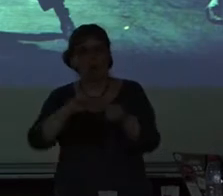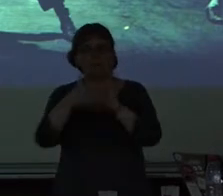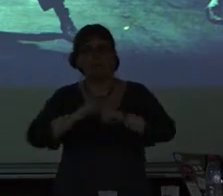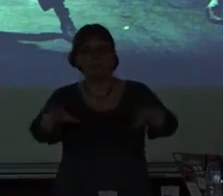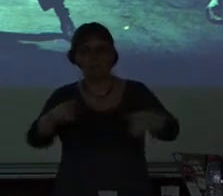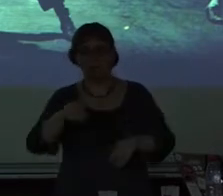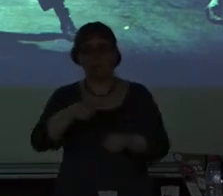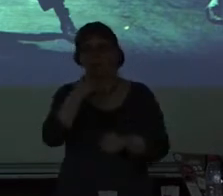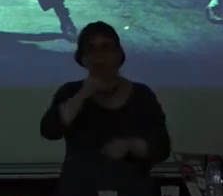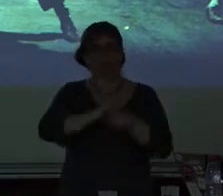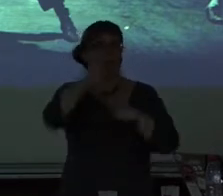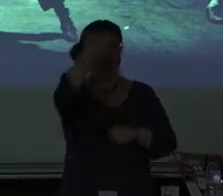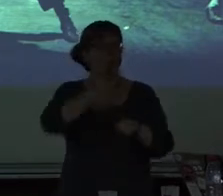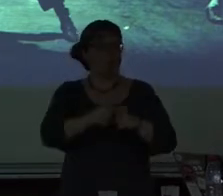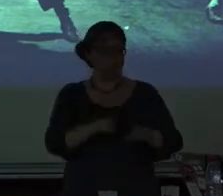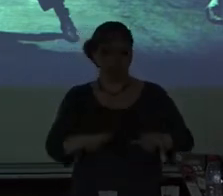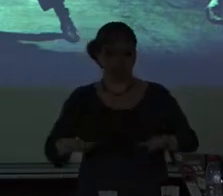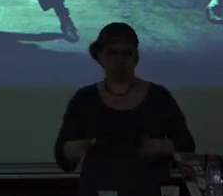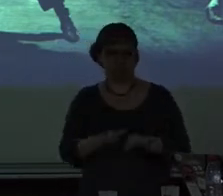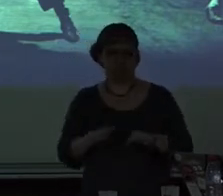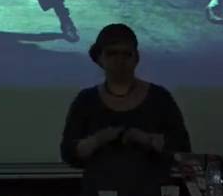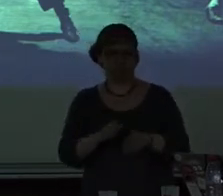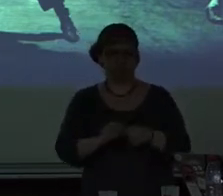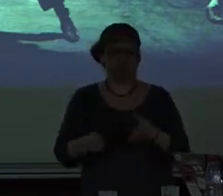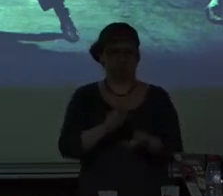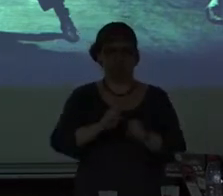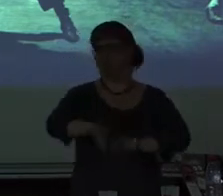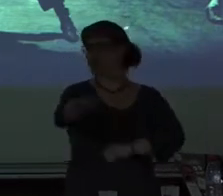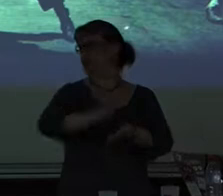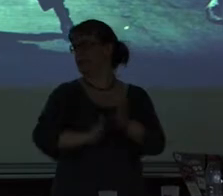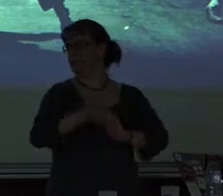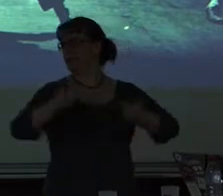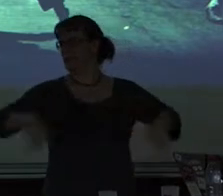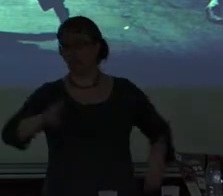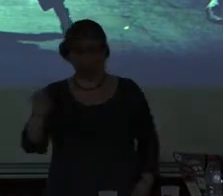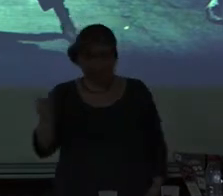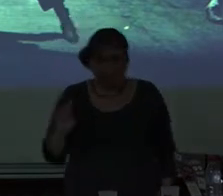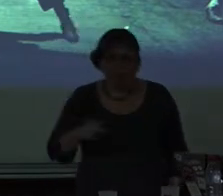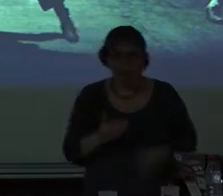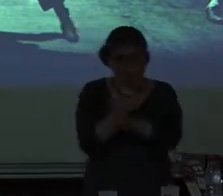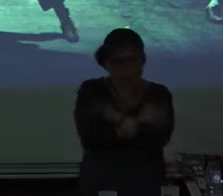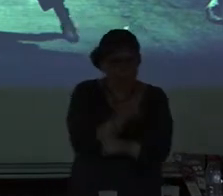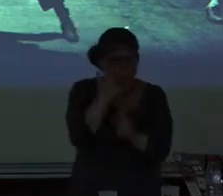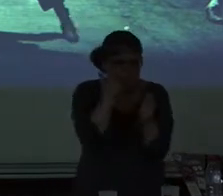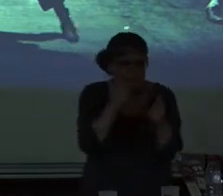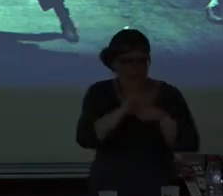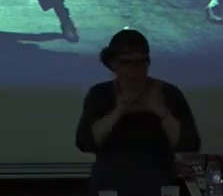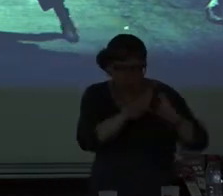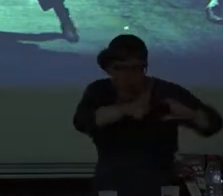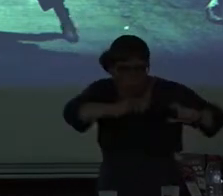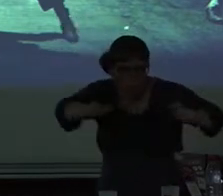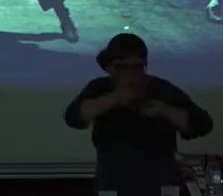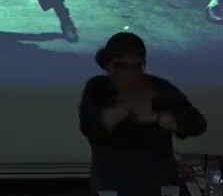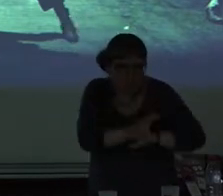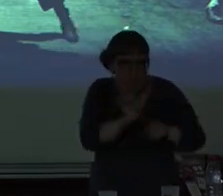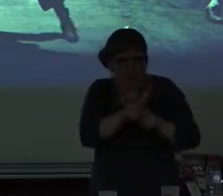Non. Quand vous faites un tuto, vous le relisez énormément, énormément de fois. Et donc, vous retenez très facilement